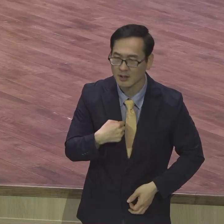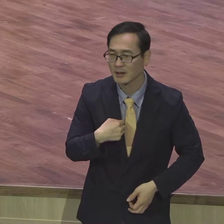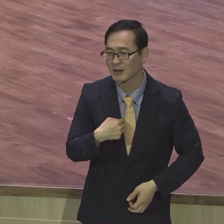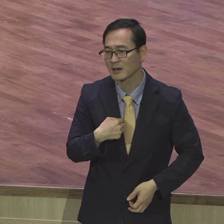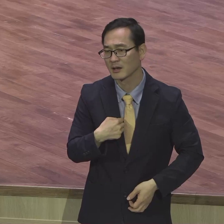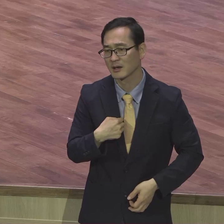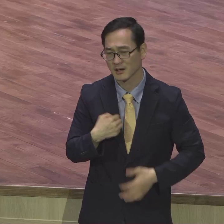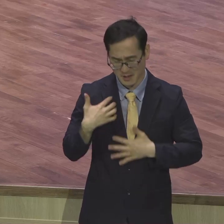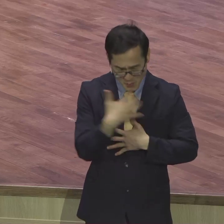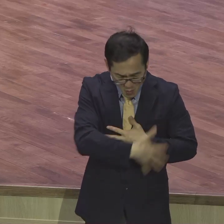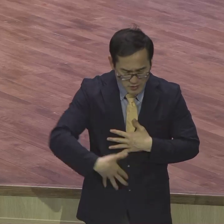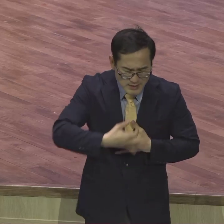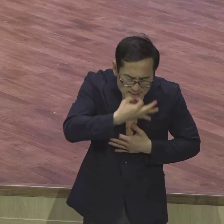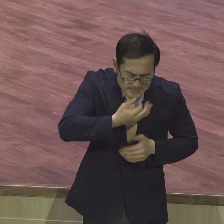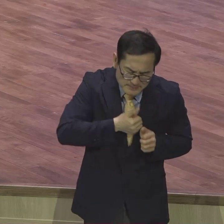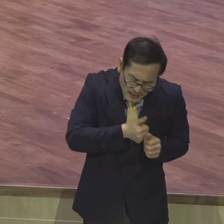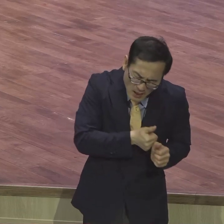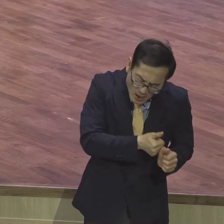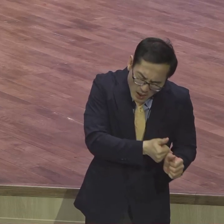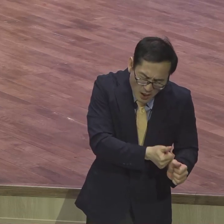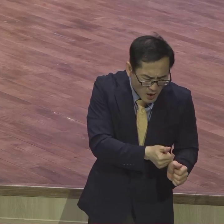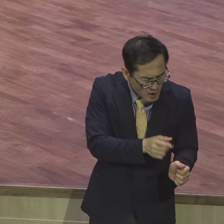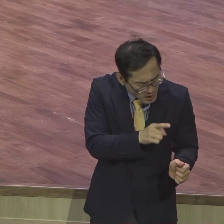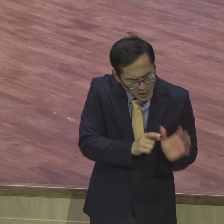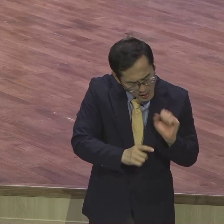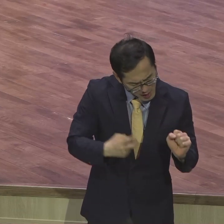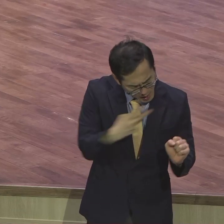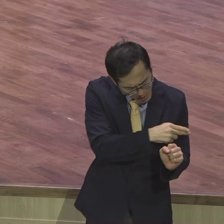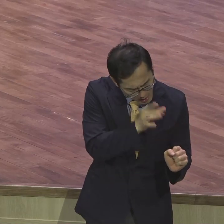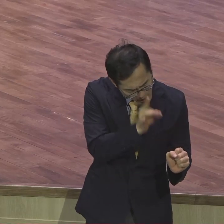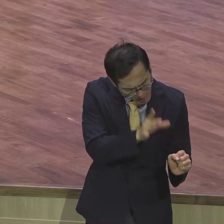왜 이렇게 육체 소육을 짜고 따라 살려고 하는지 모르겠다.